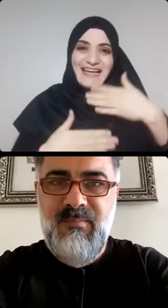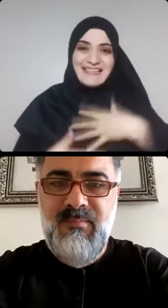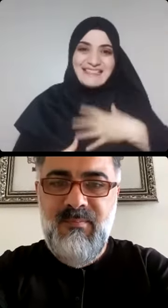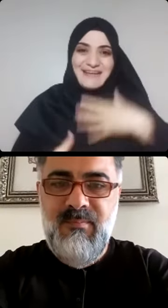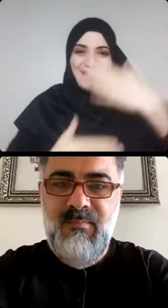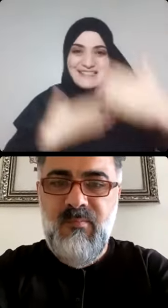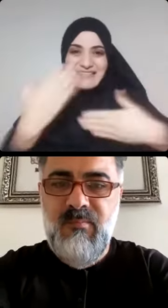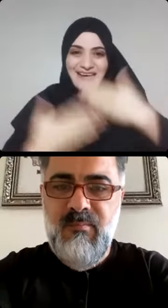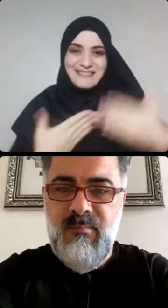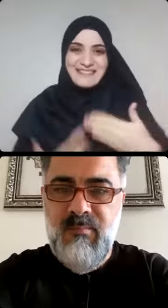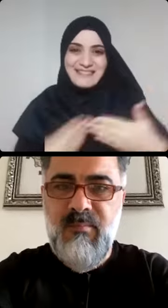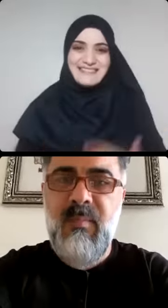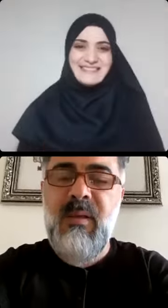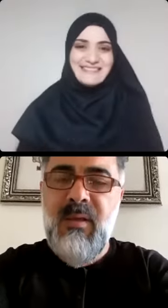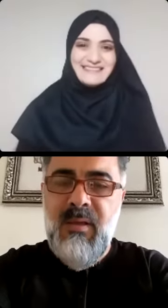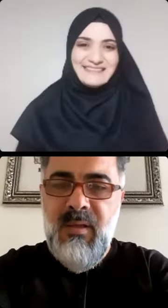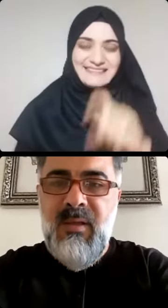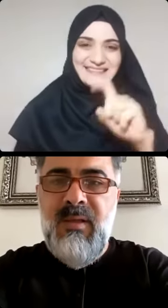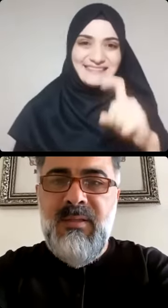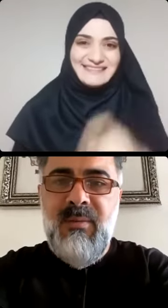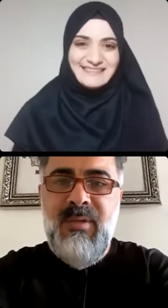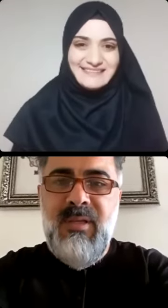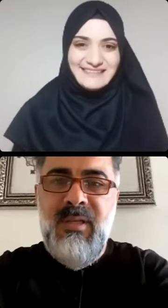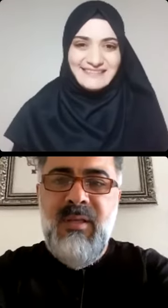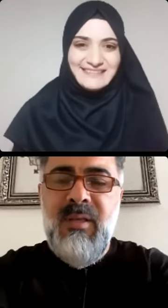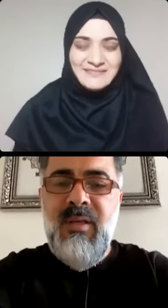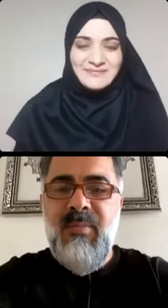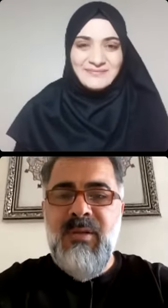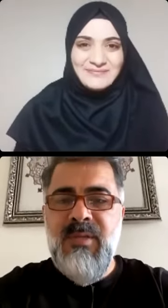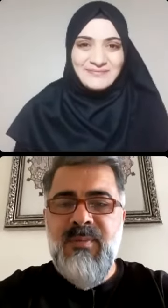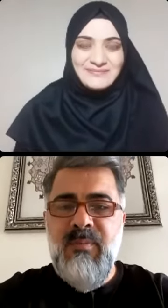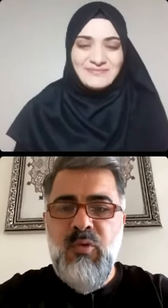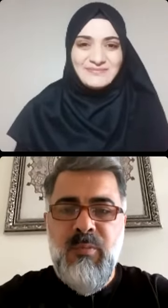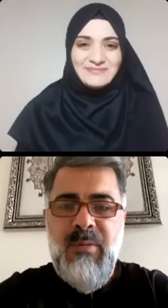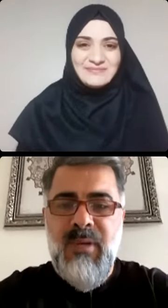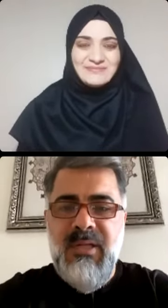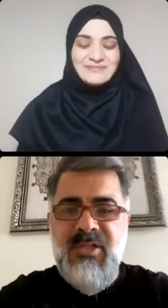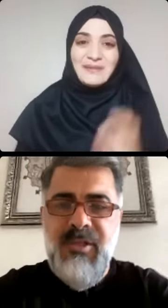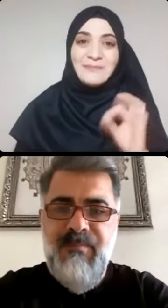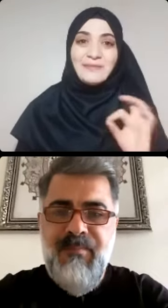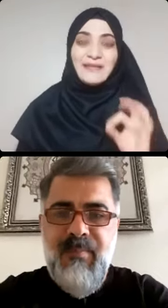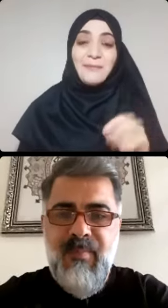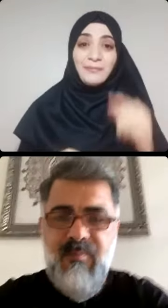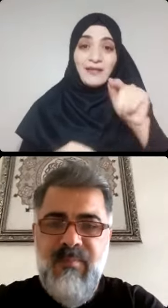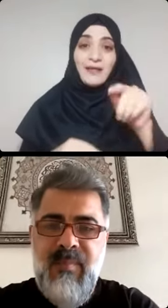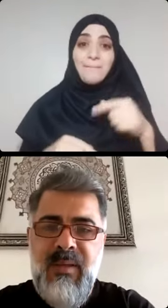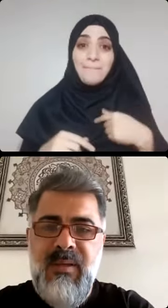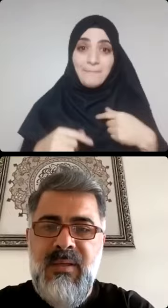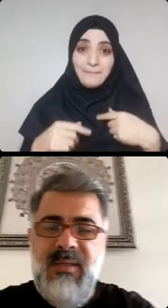Öncelikle kendinizden bahseder misiniz? Tabii ki benim ismim Numan Balcı.